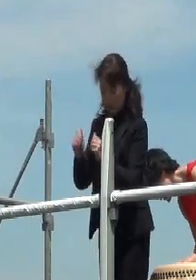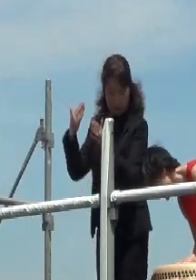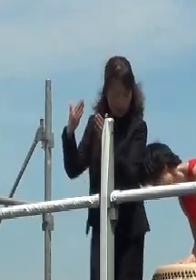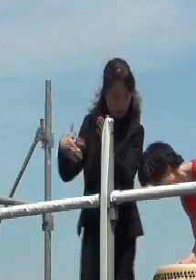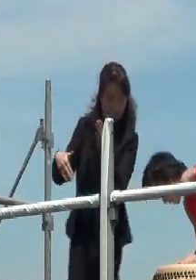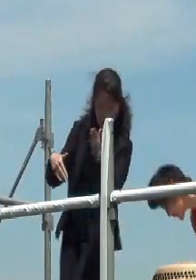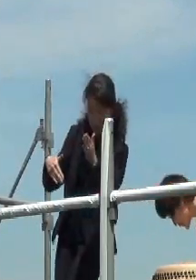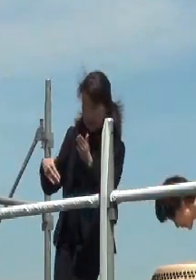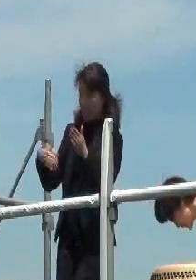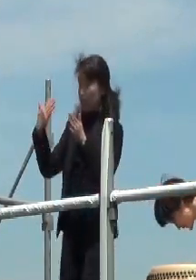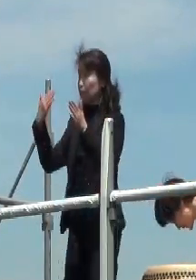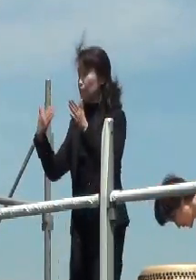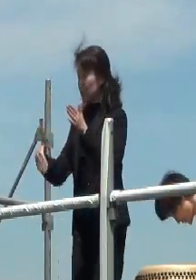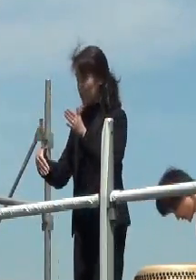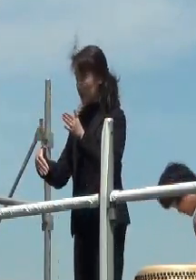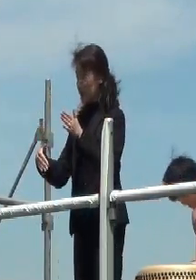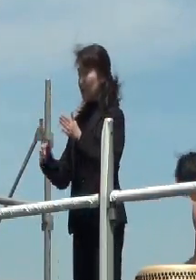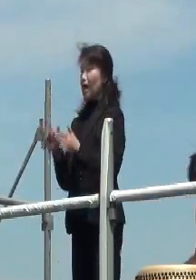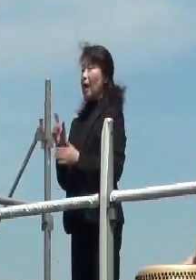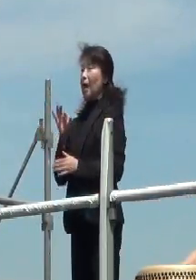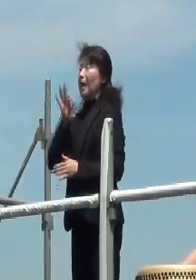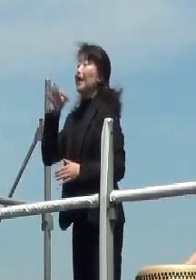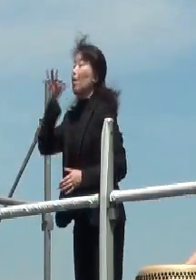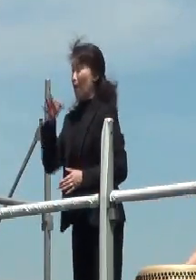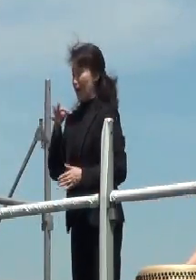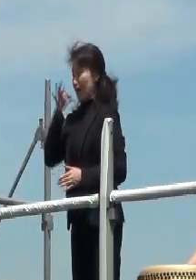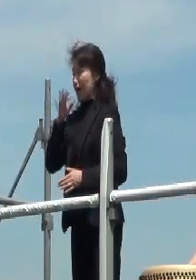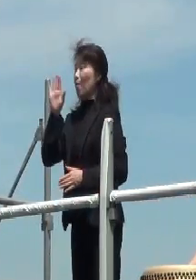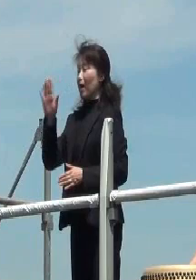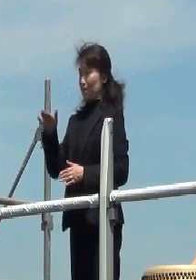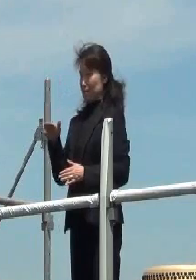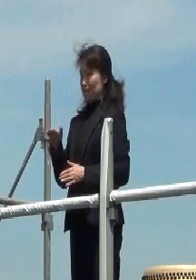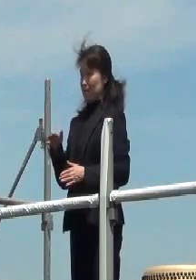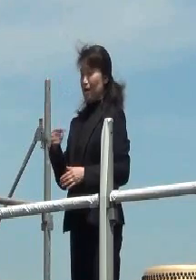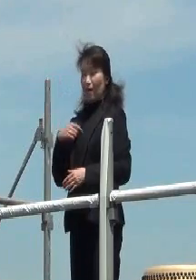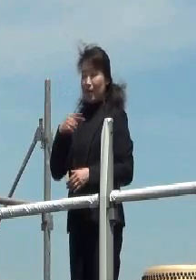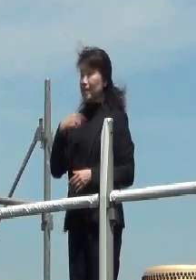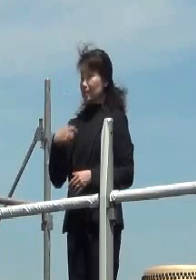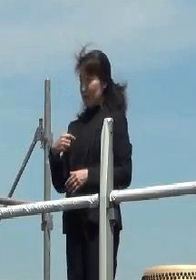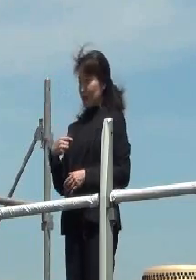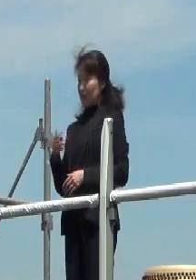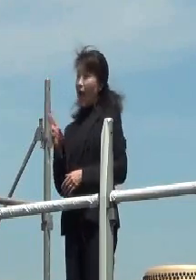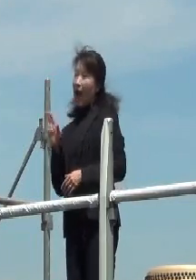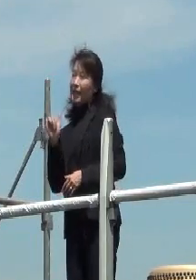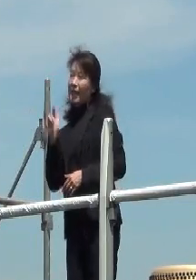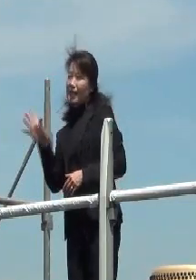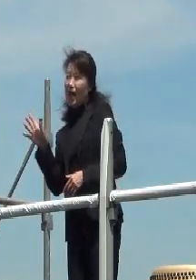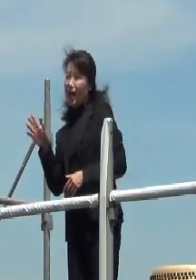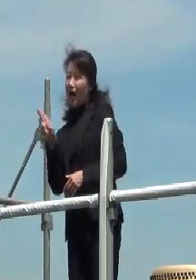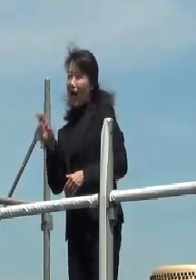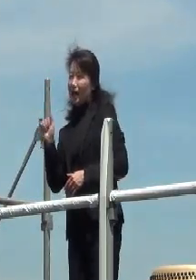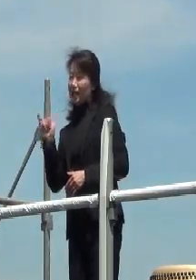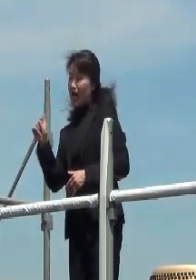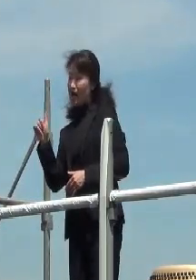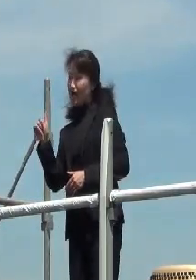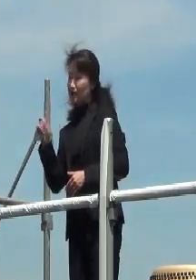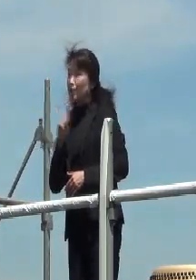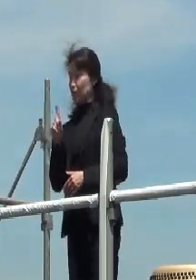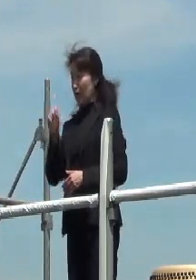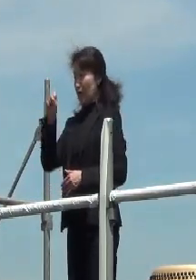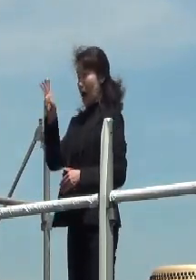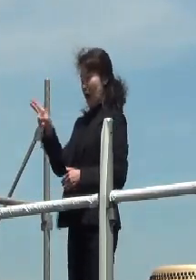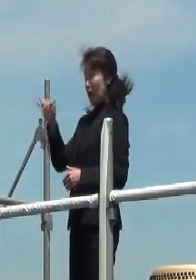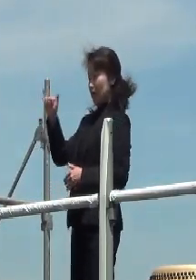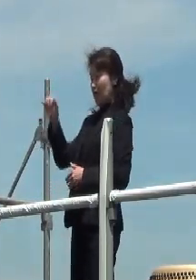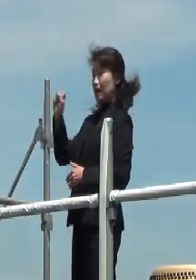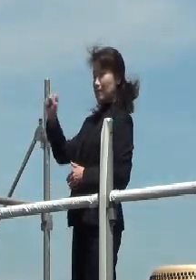で、掛け声があります。こちらが速さ速さ速さ速さと